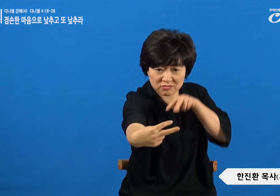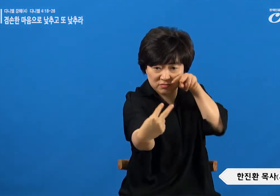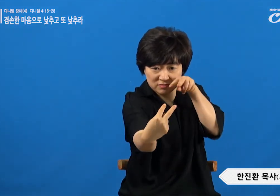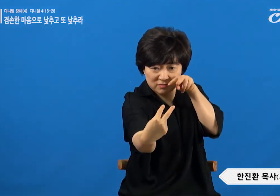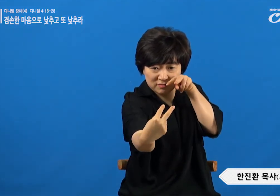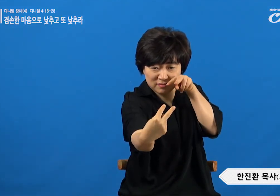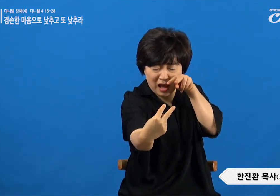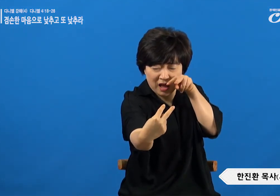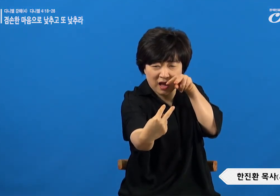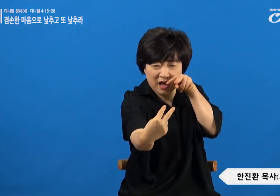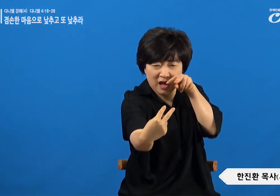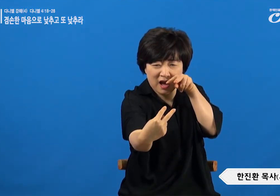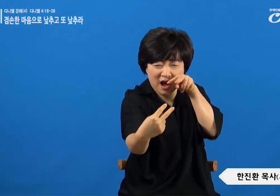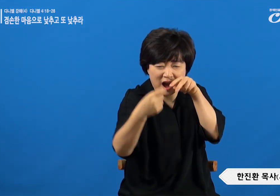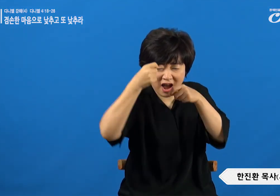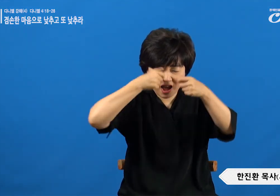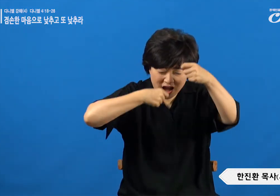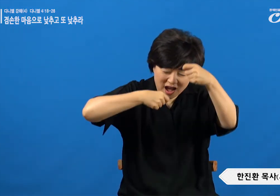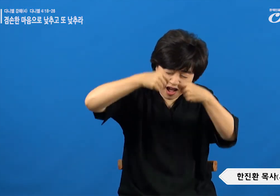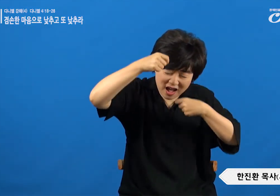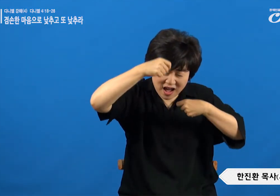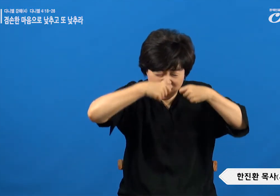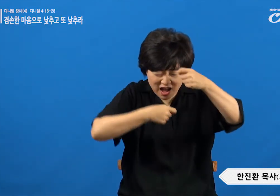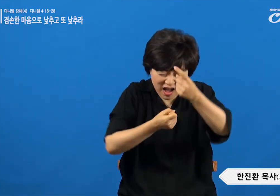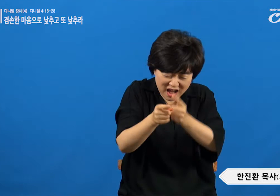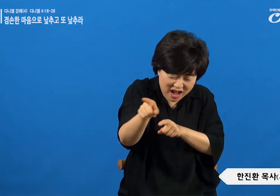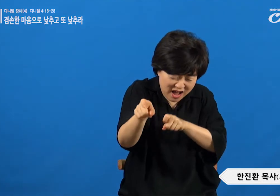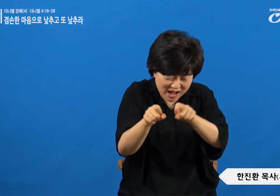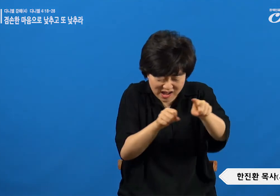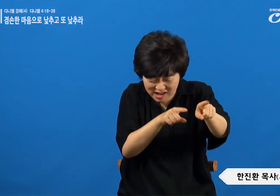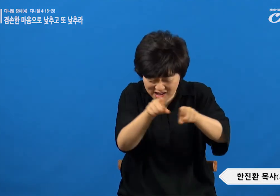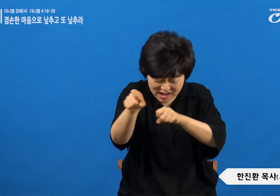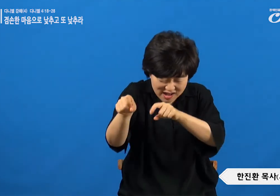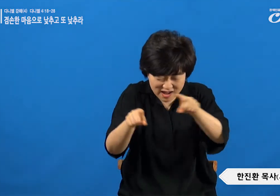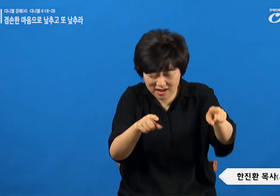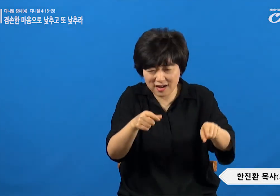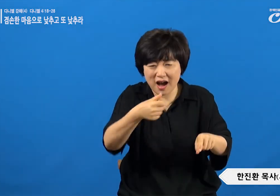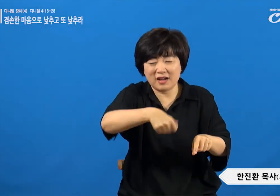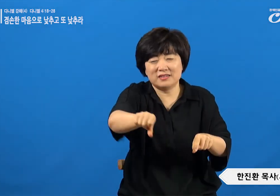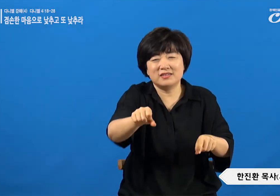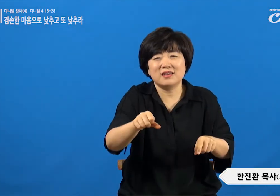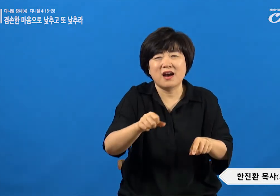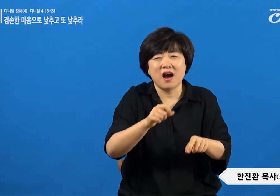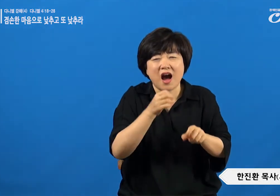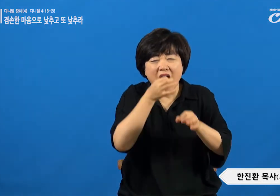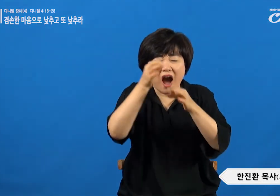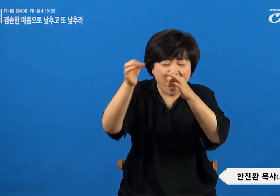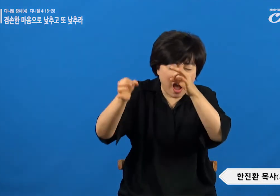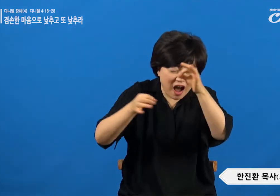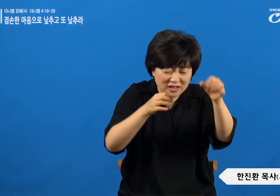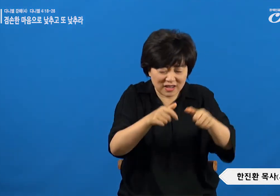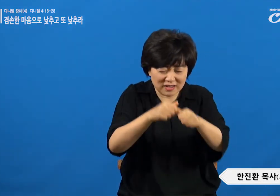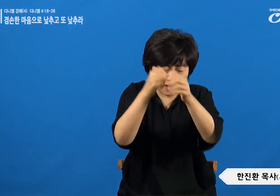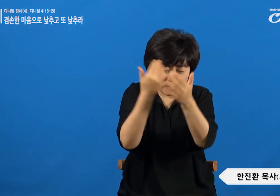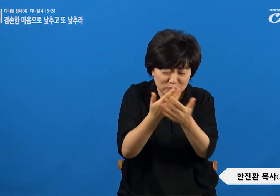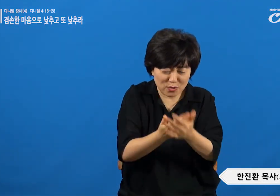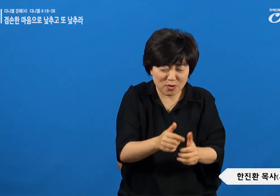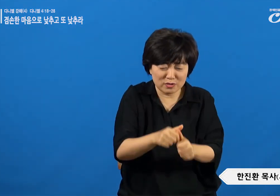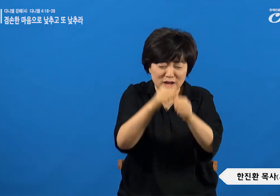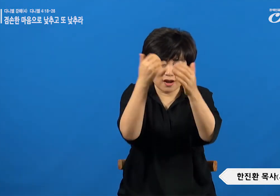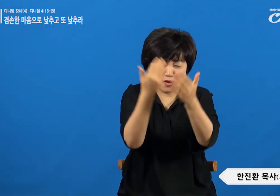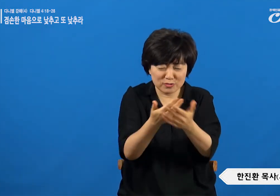수술하는 1시간 내내 울부짖더랍니다. 아빠, 나 좀 꺼내줘요, 나 좀